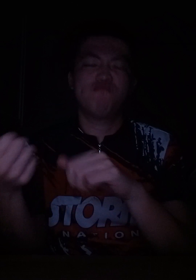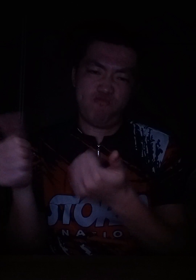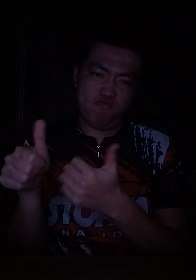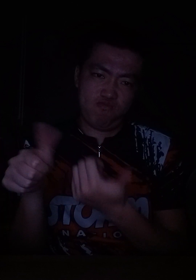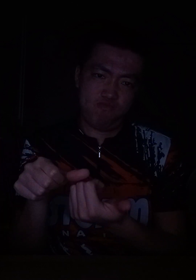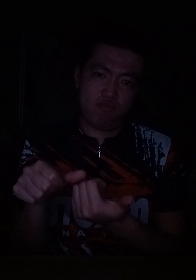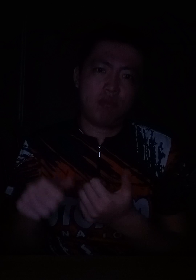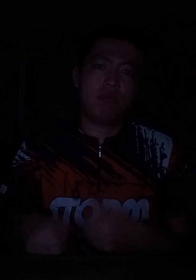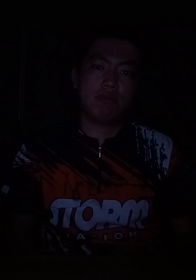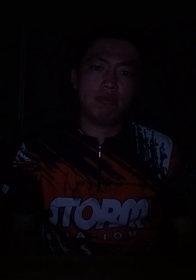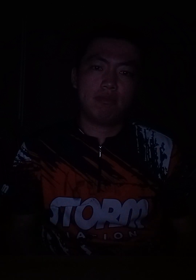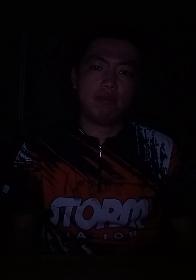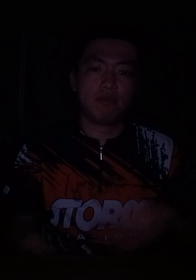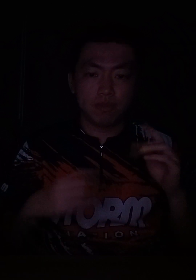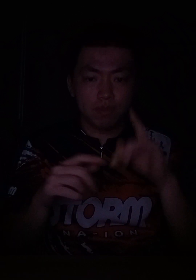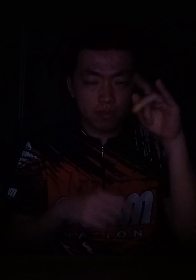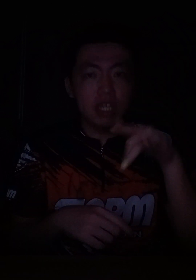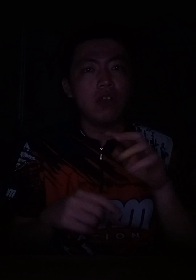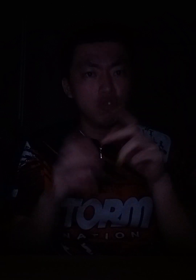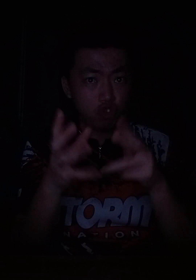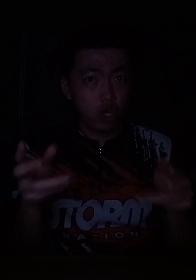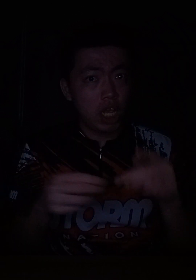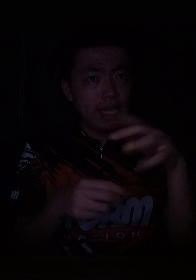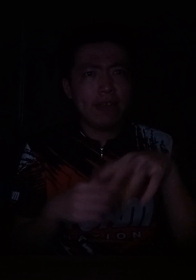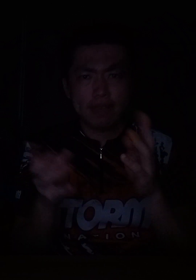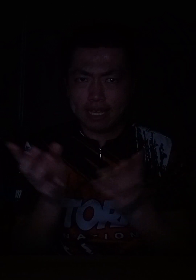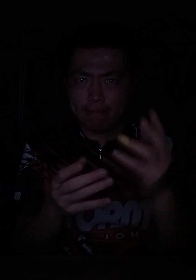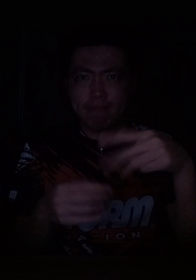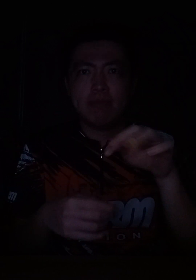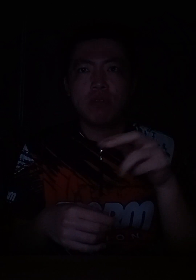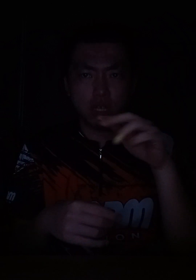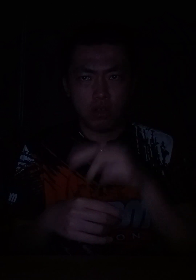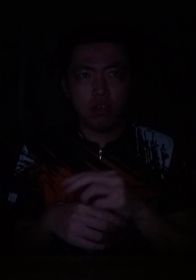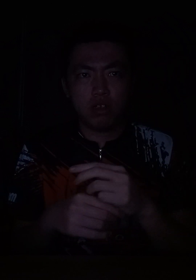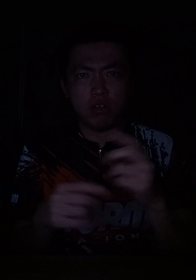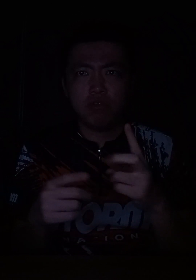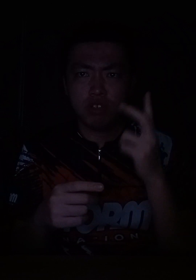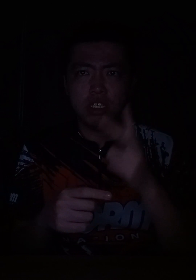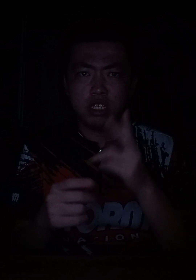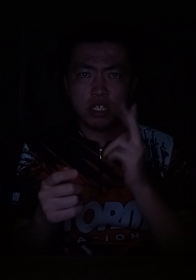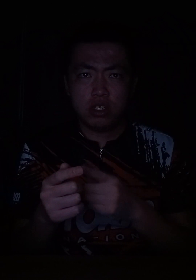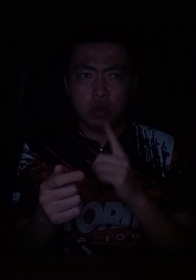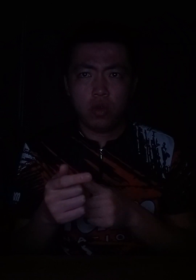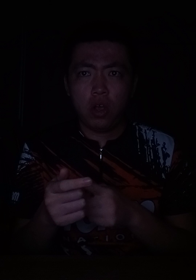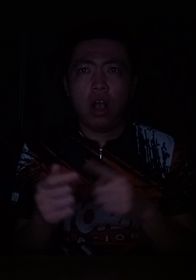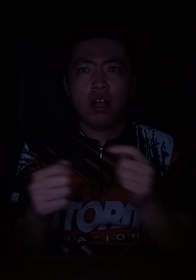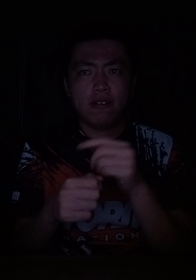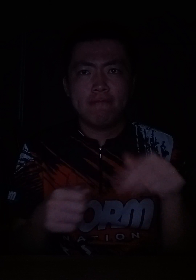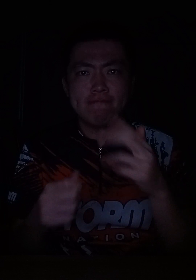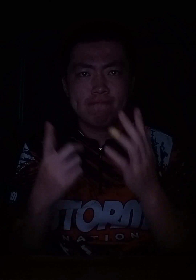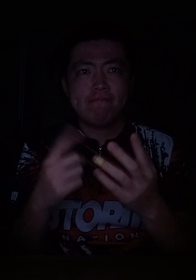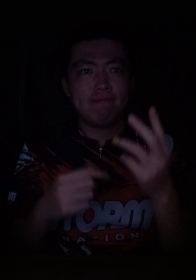숨졌습니다. 이 사고로 구로역에서 용산역으로 향하는 급행열차 운행이 2시간가량 중단됐다 오전 7시